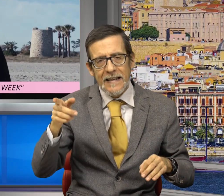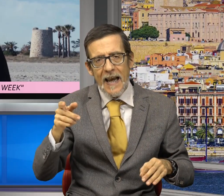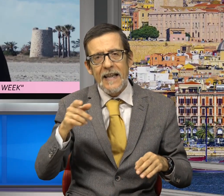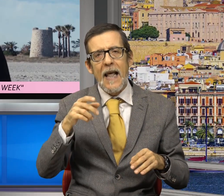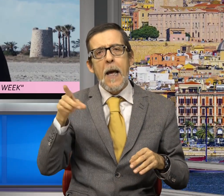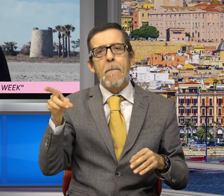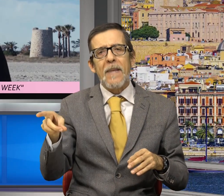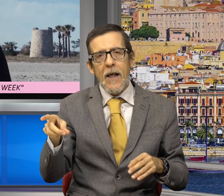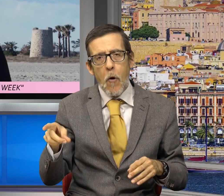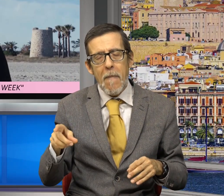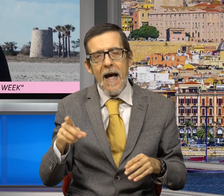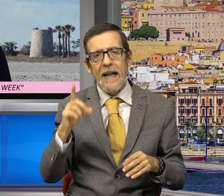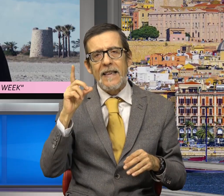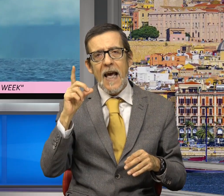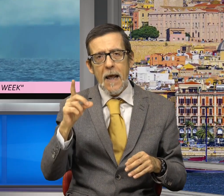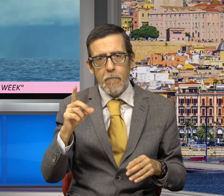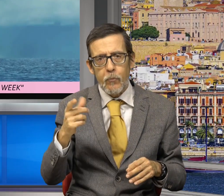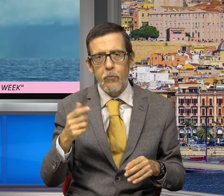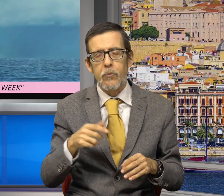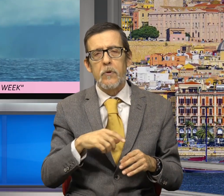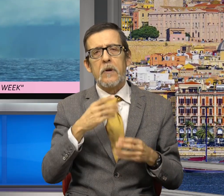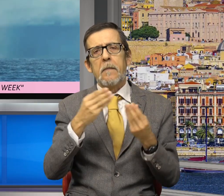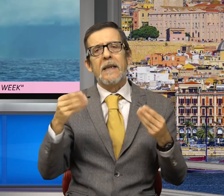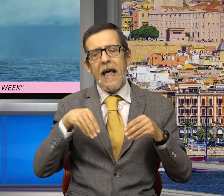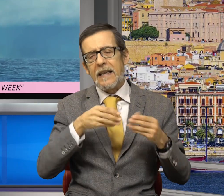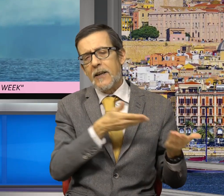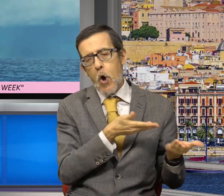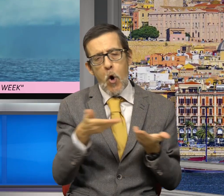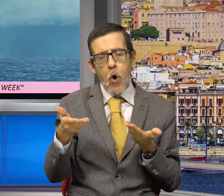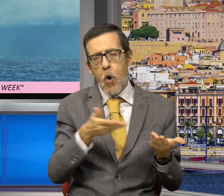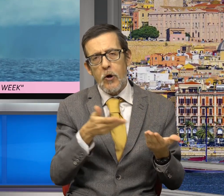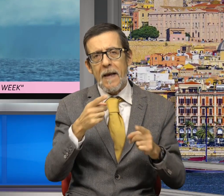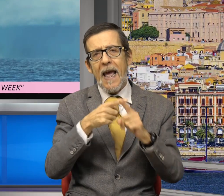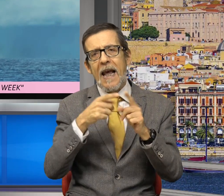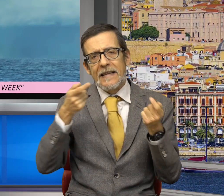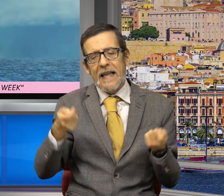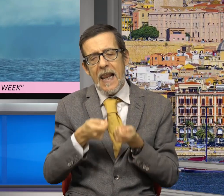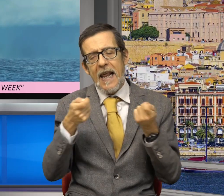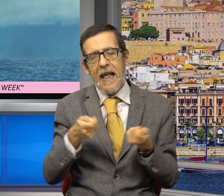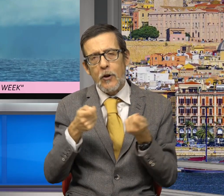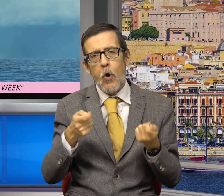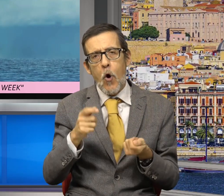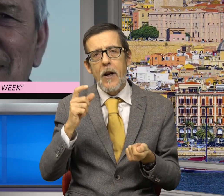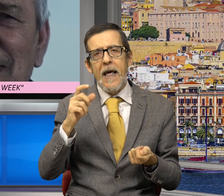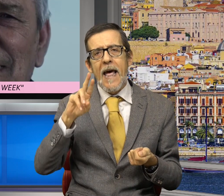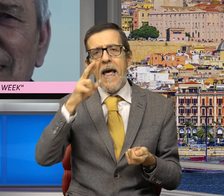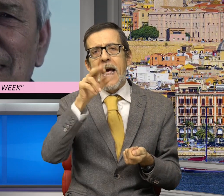Diana Puddu, con la presenza, tra i tanti ospiti, dell'ex allenatore del Cagliari Claudio Ranieri e dei due campioni del mondo